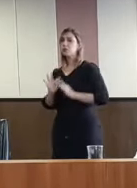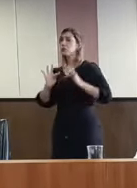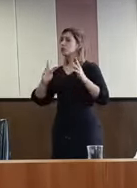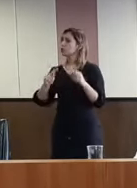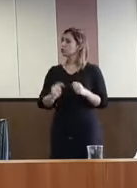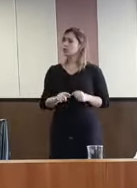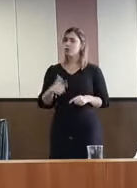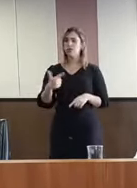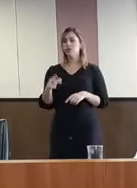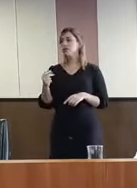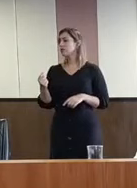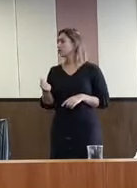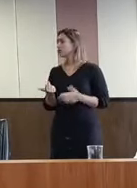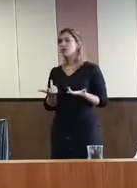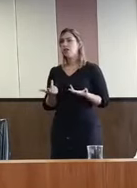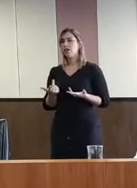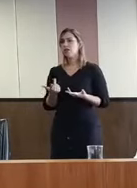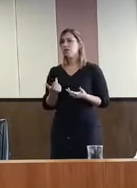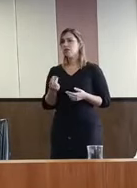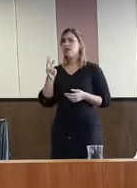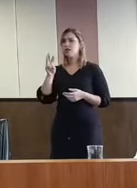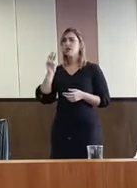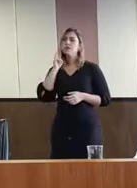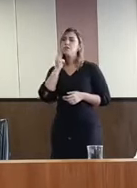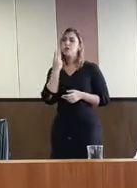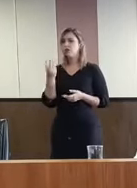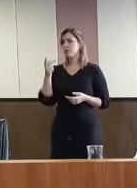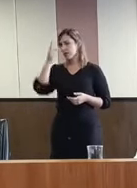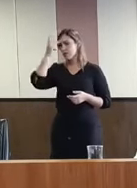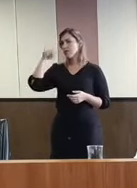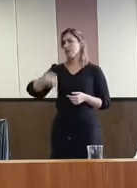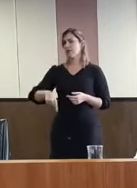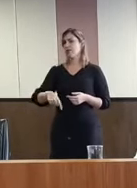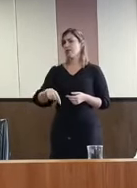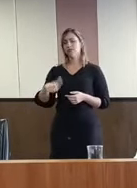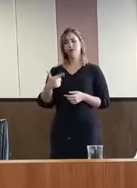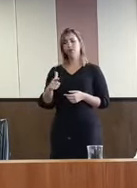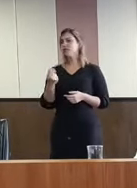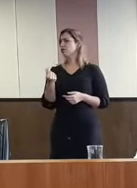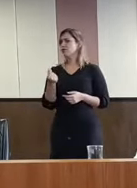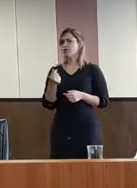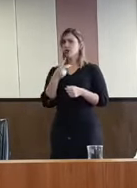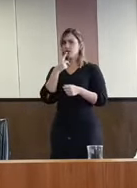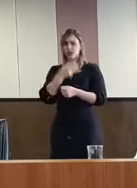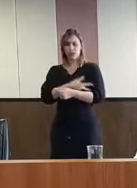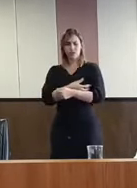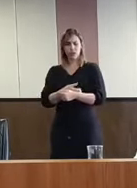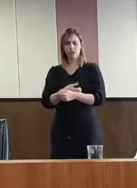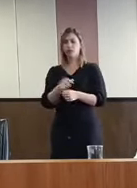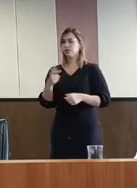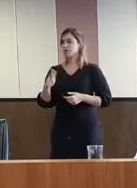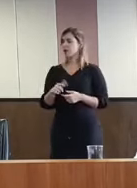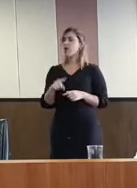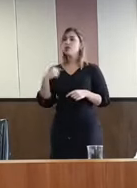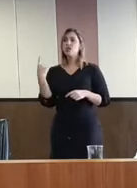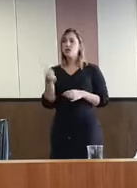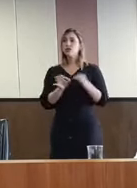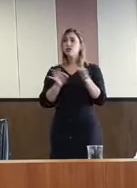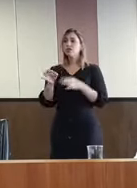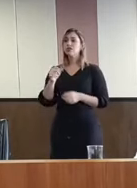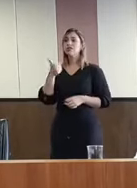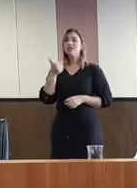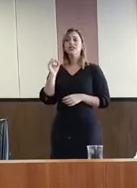para testar 3 milhões e 400 pessoas no estado de Mato Grosso. Nós estamos adquirindo 10 mil testes rápidos para